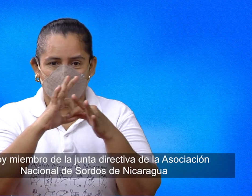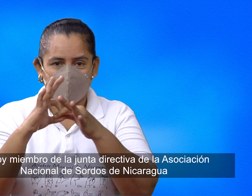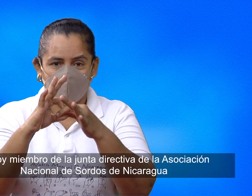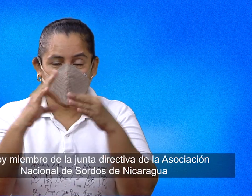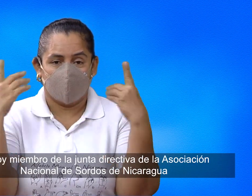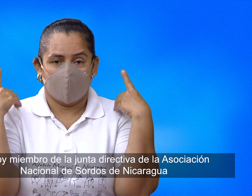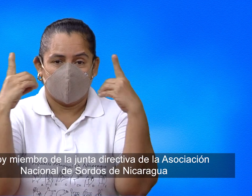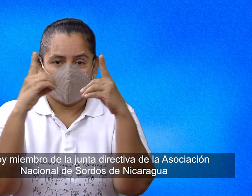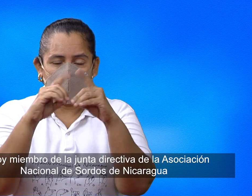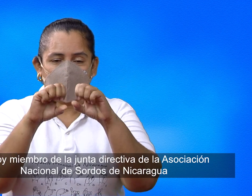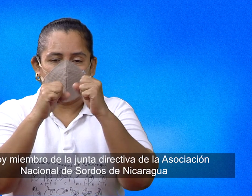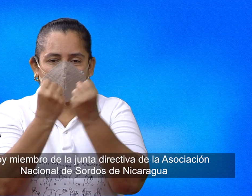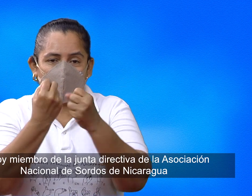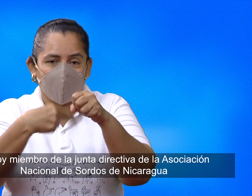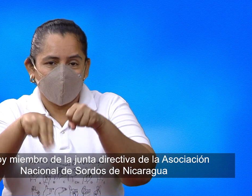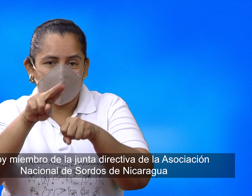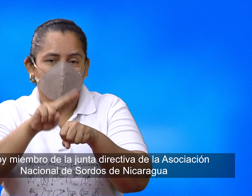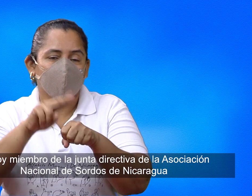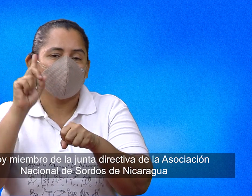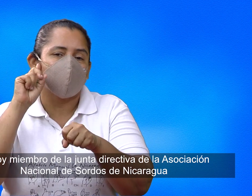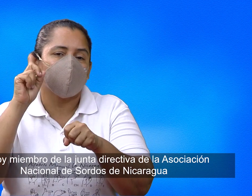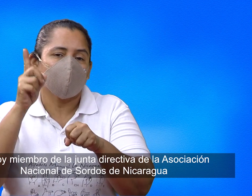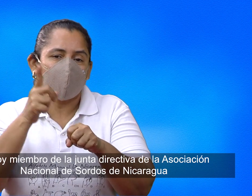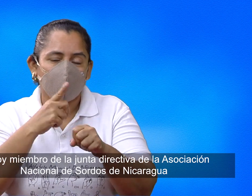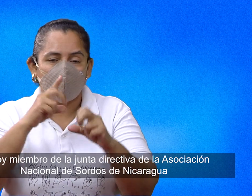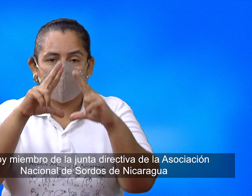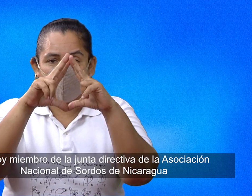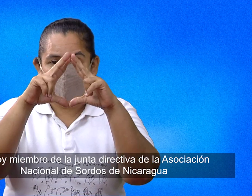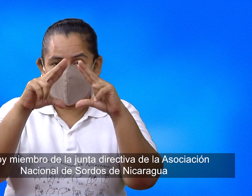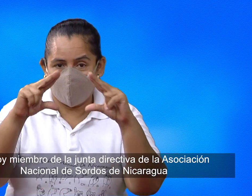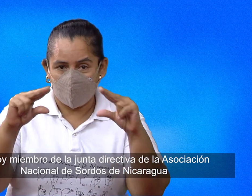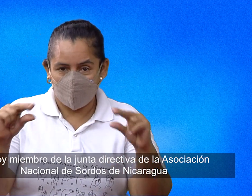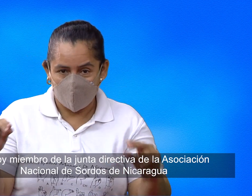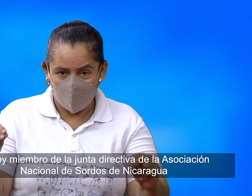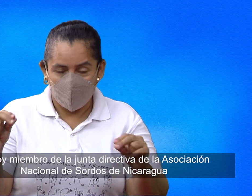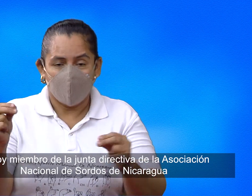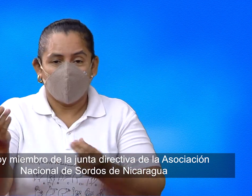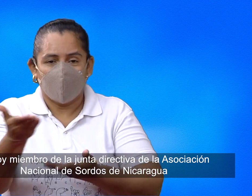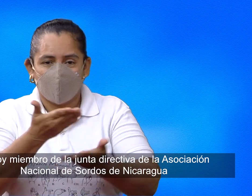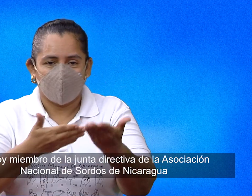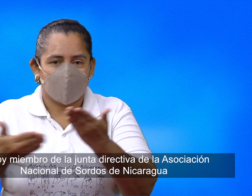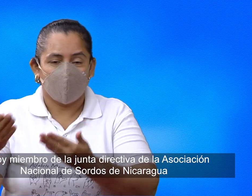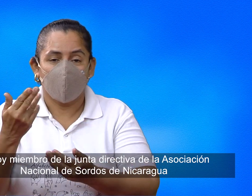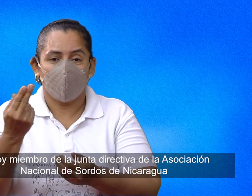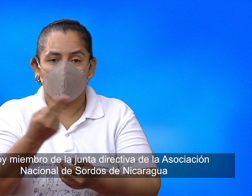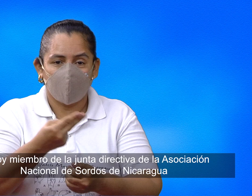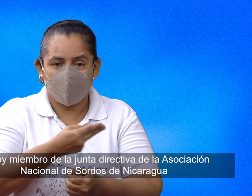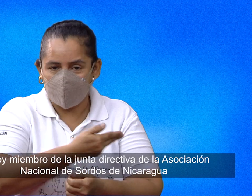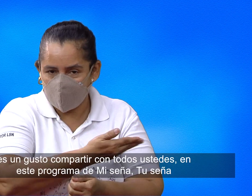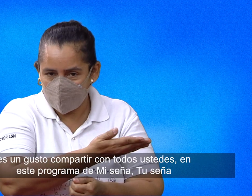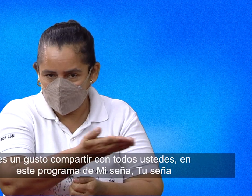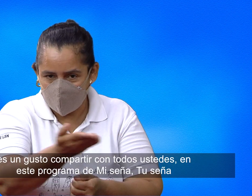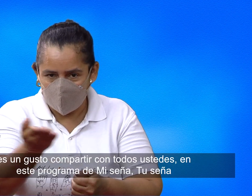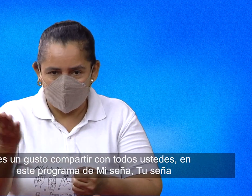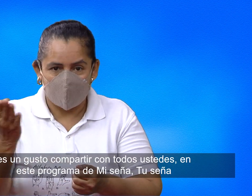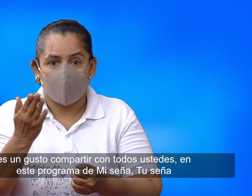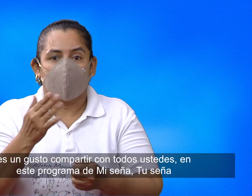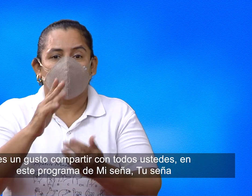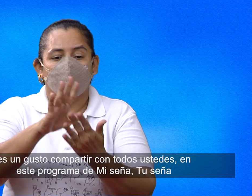Yo soy miembro de la Junta Directiva de la Asociación Nacional Sordos de Nicaragua. Es un gusto compartir con todos